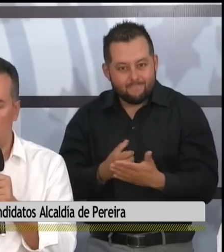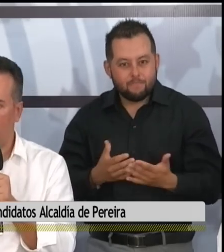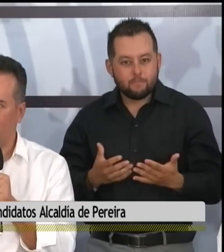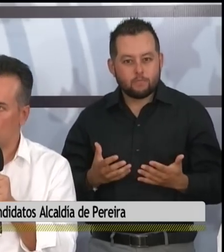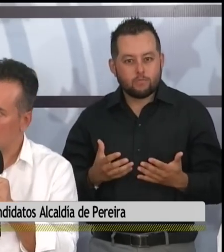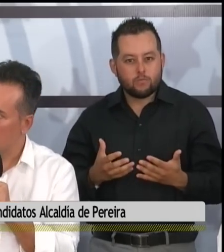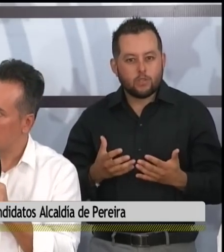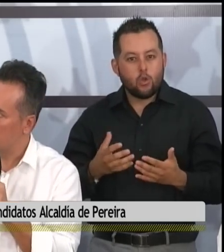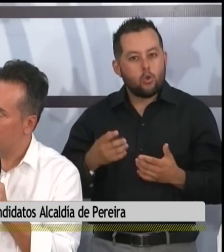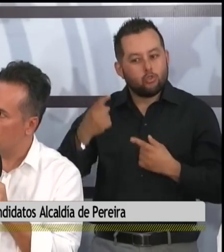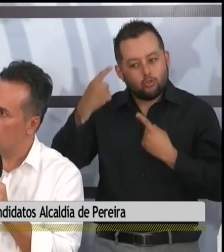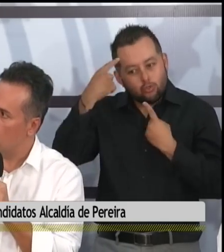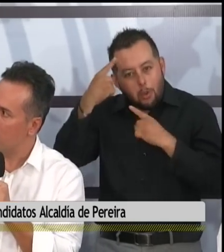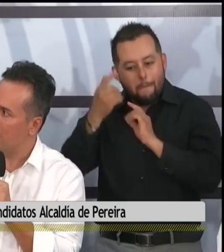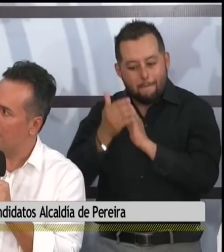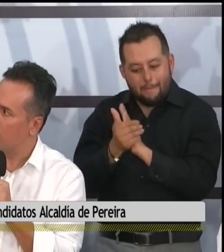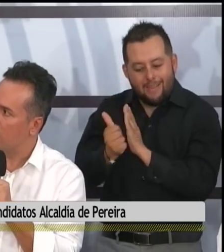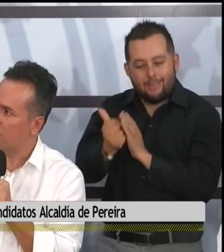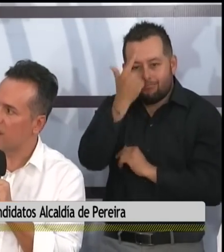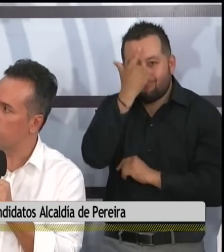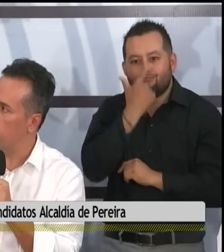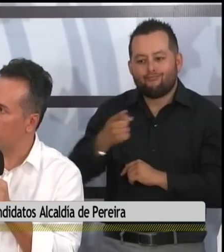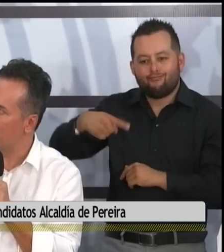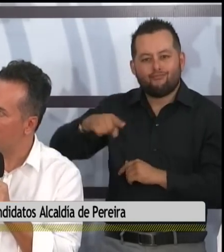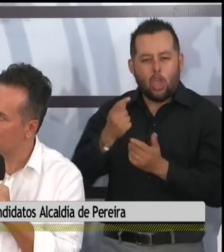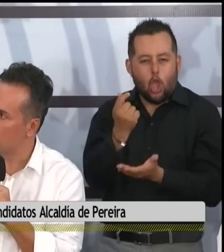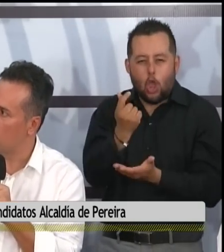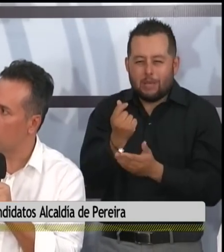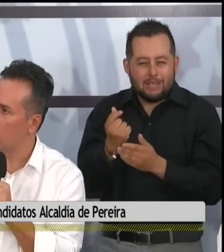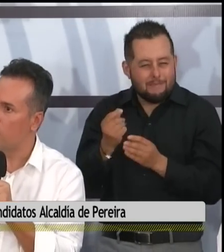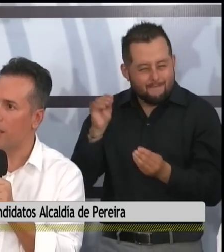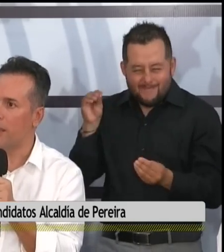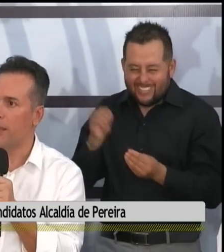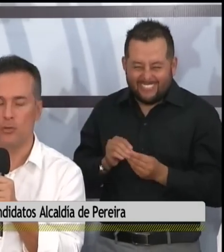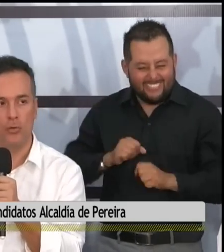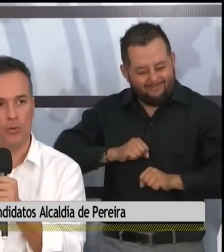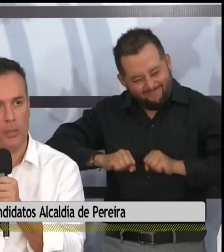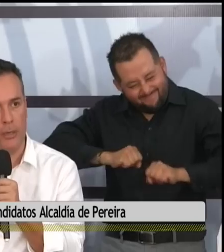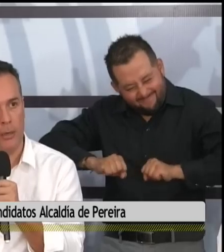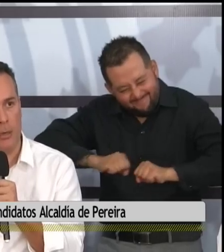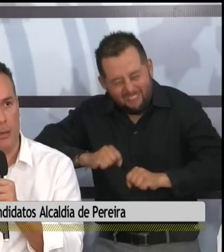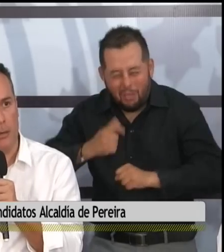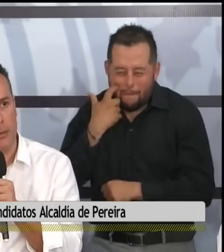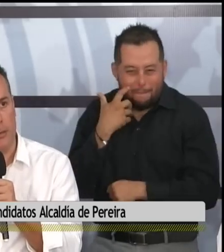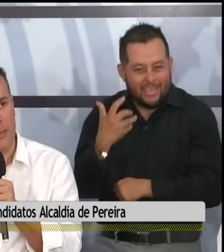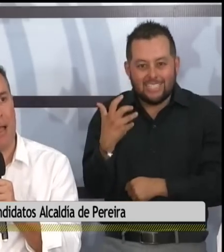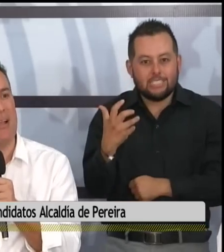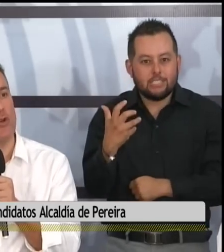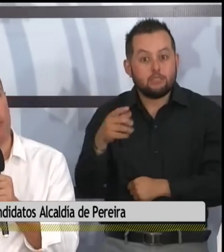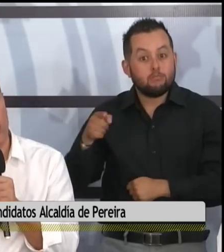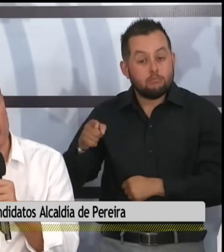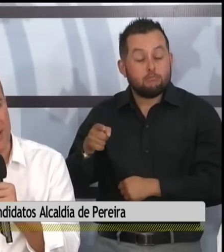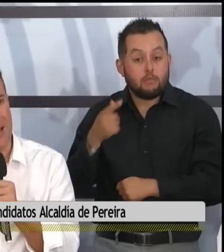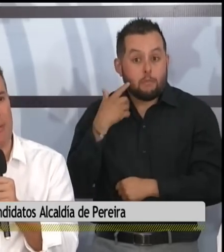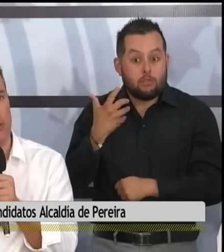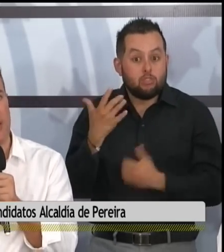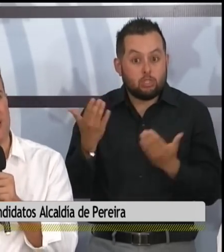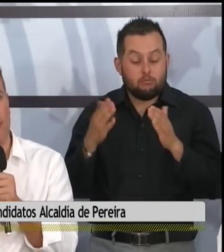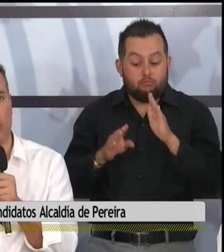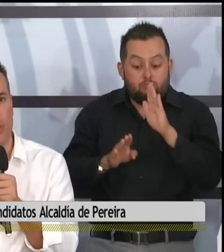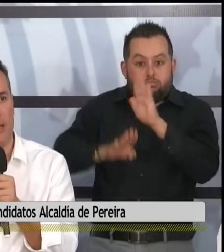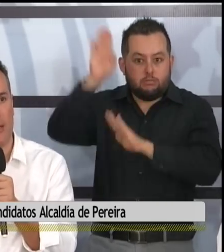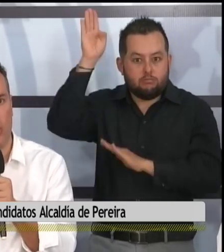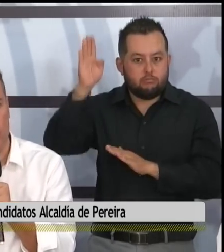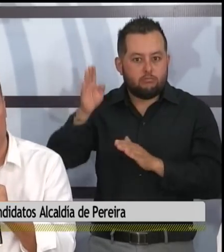su vocación económica se explote al máximo para que eso nos traiga mayor prosperidad, mayor